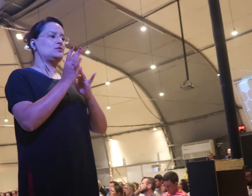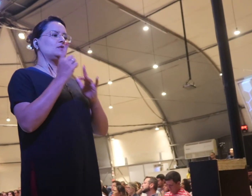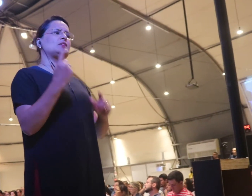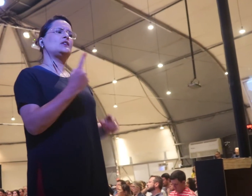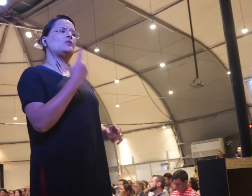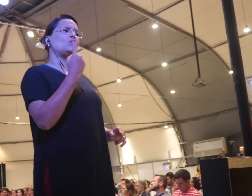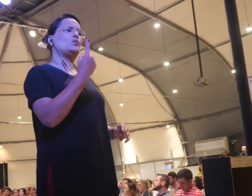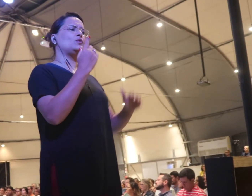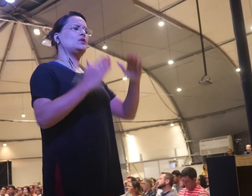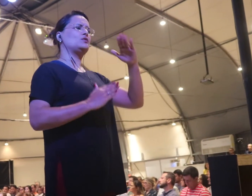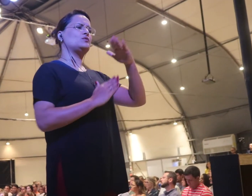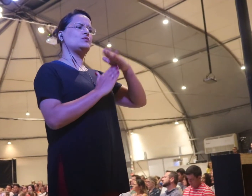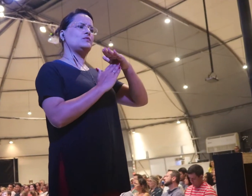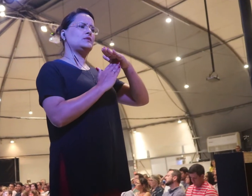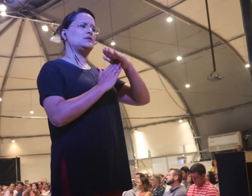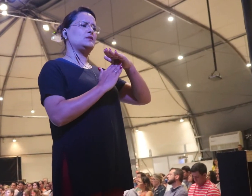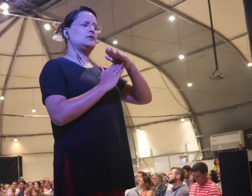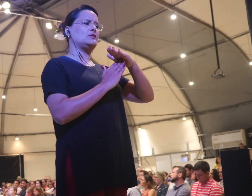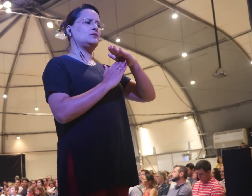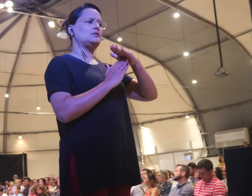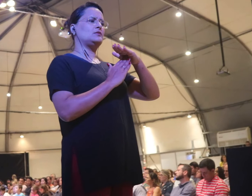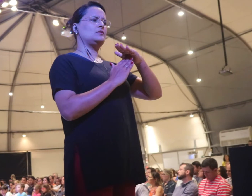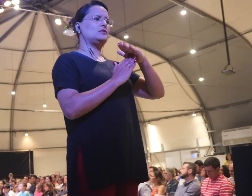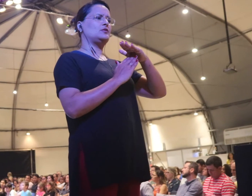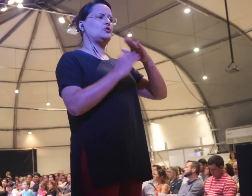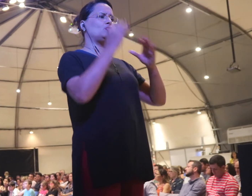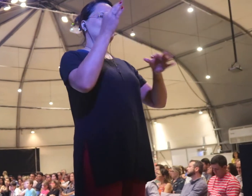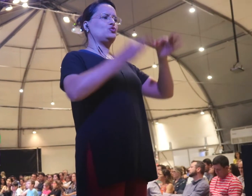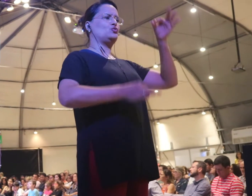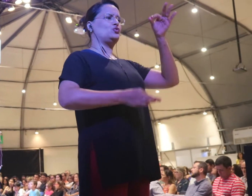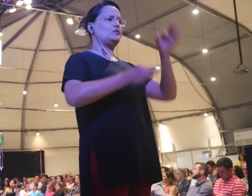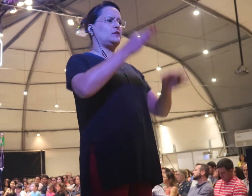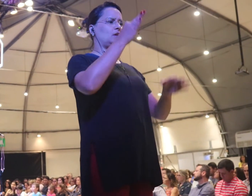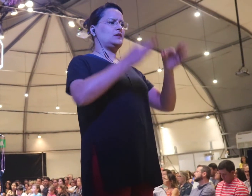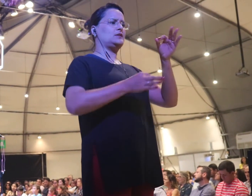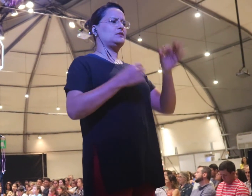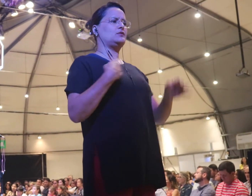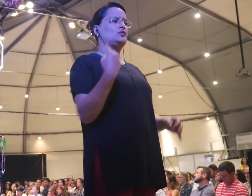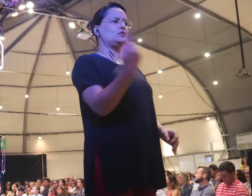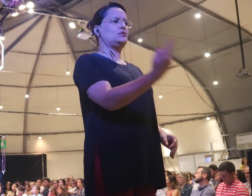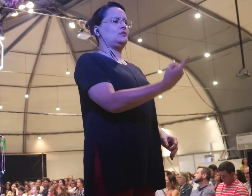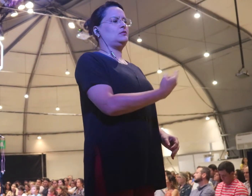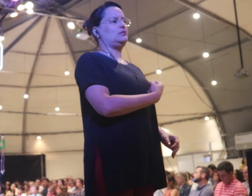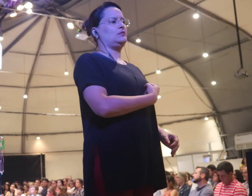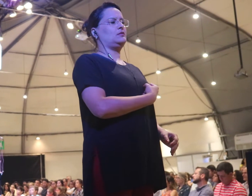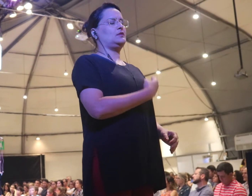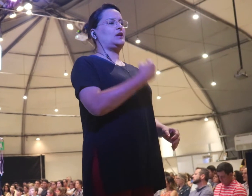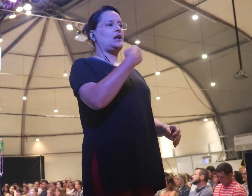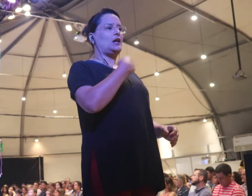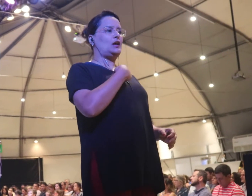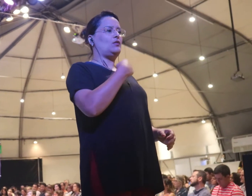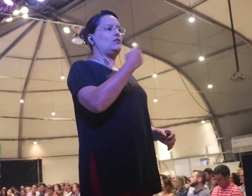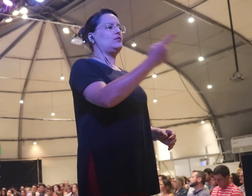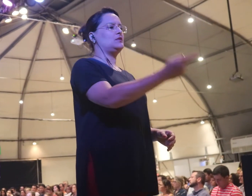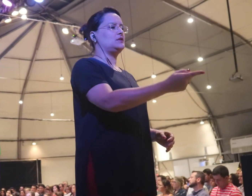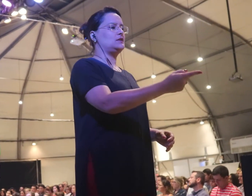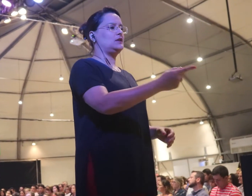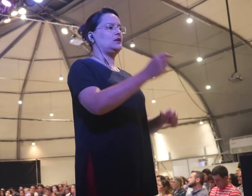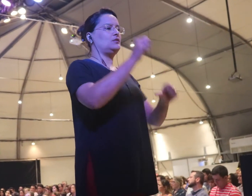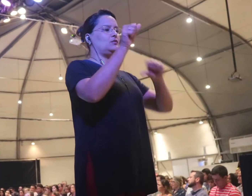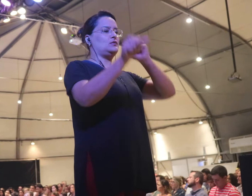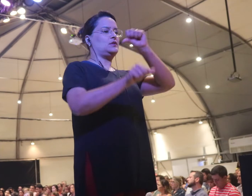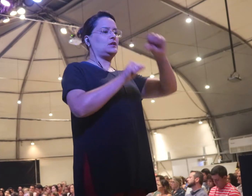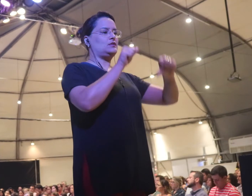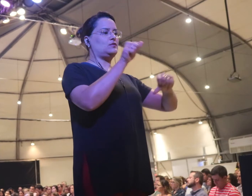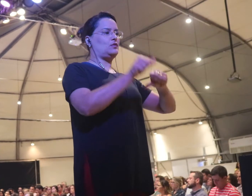e suficiente, Ele é suficiente, justificador de todos nós. Eu e você somos tornados